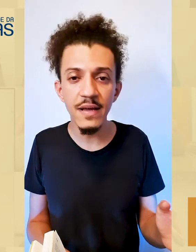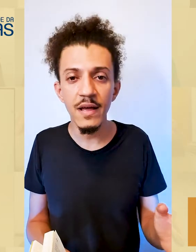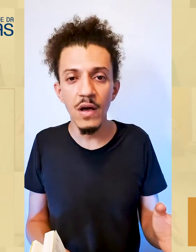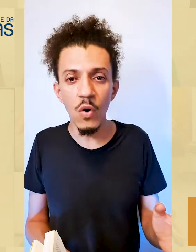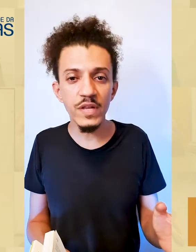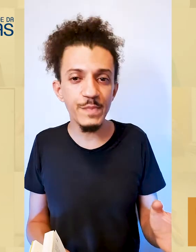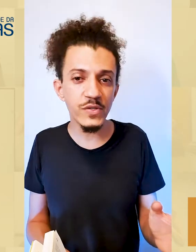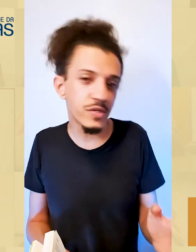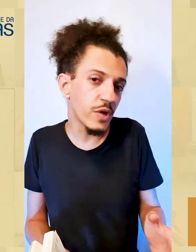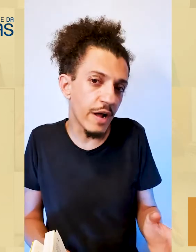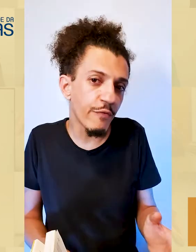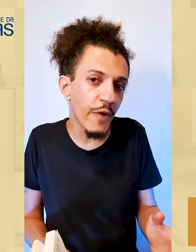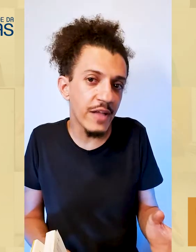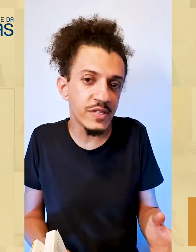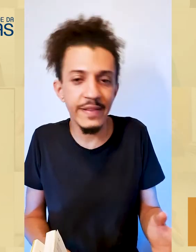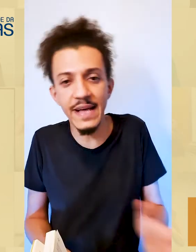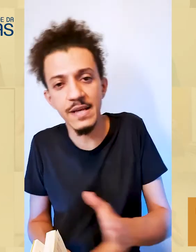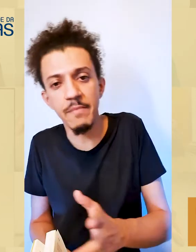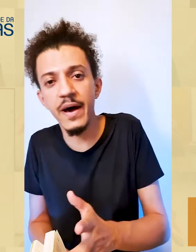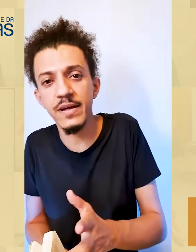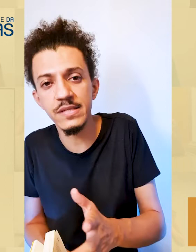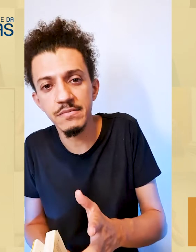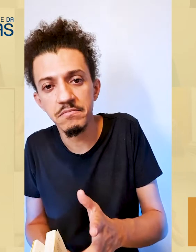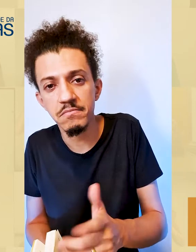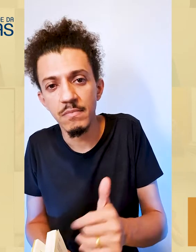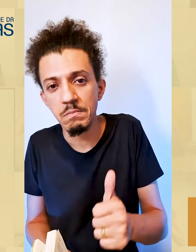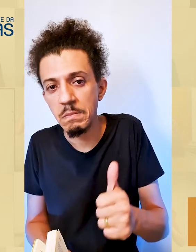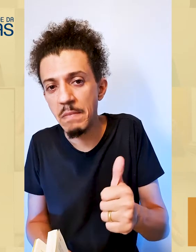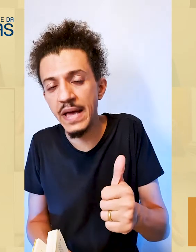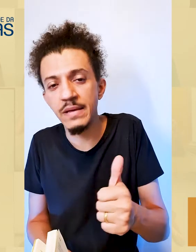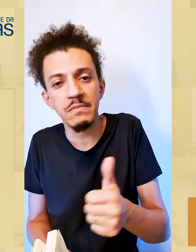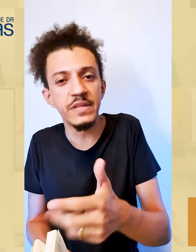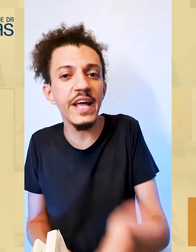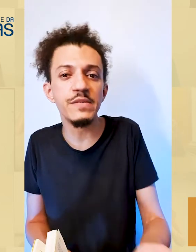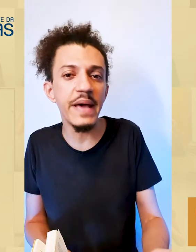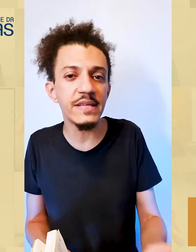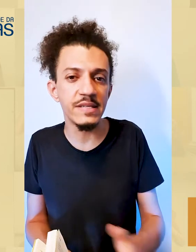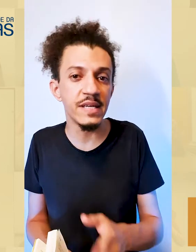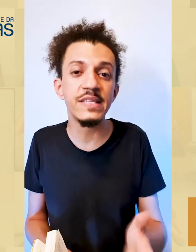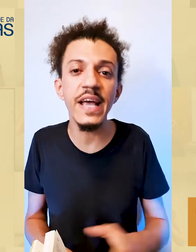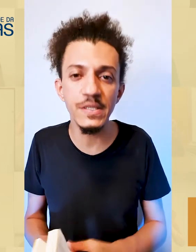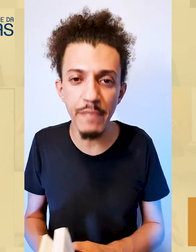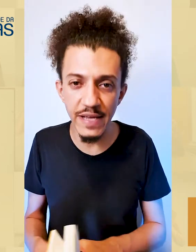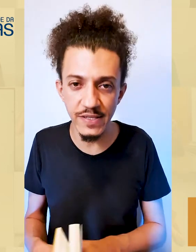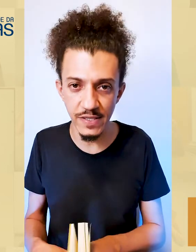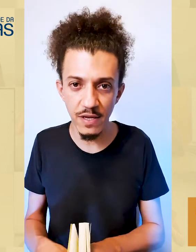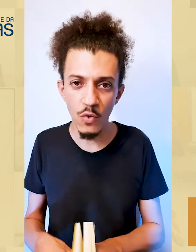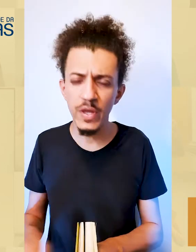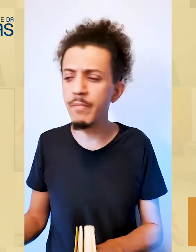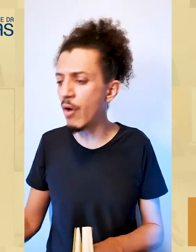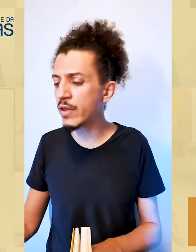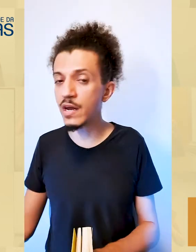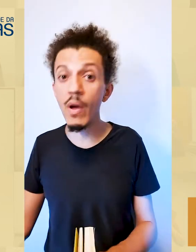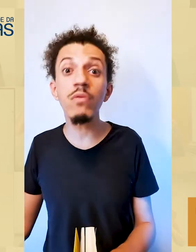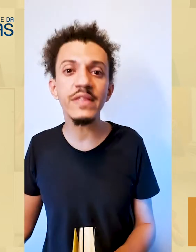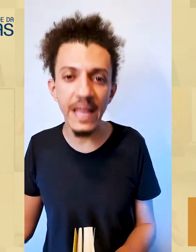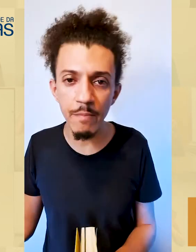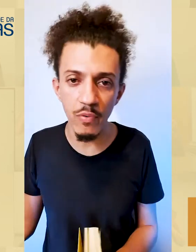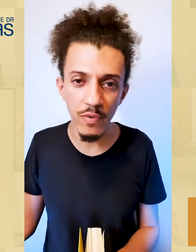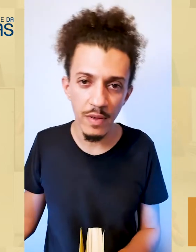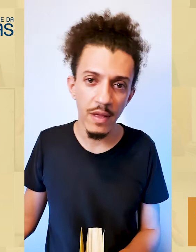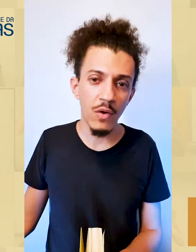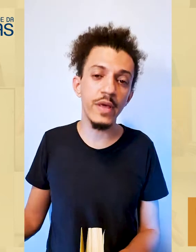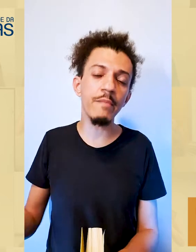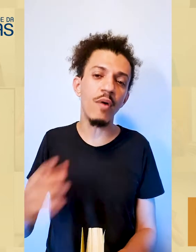Mas outras pessoas se tornaram fluentes em 10 semanas, em 3 meses, 6 meses. O que importa não é o